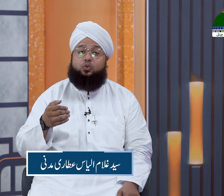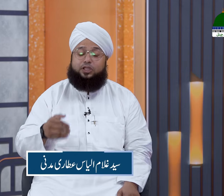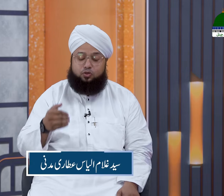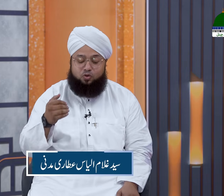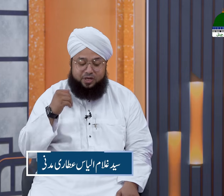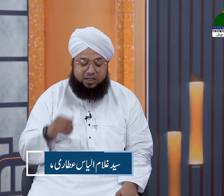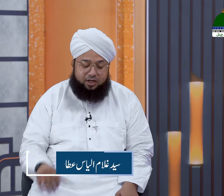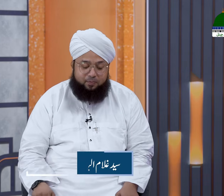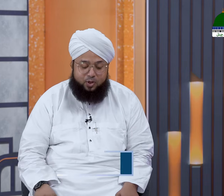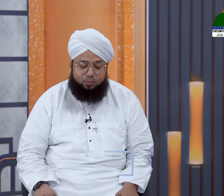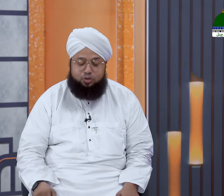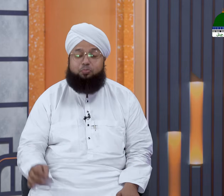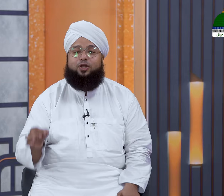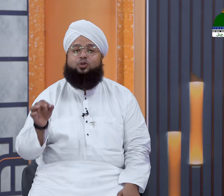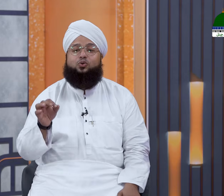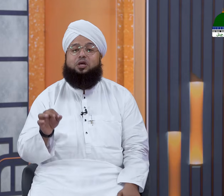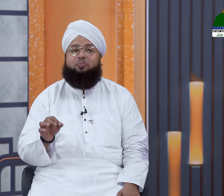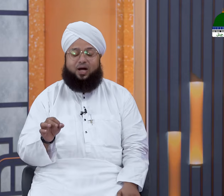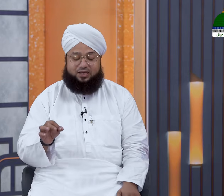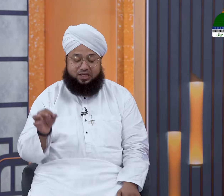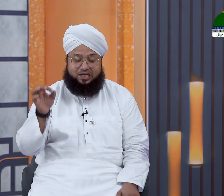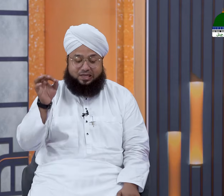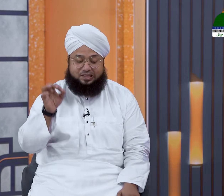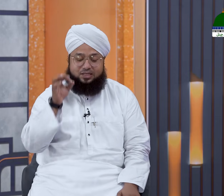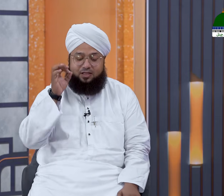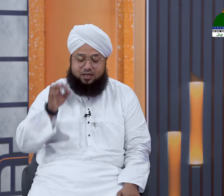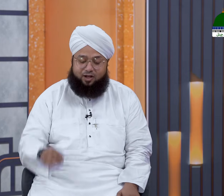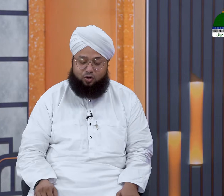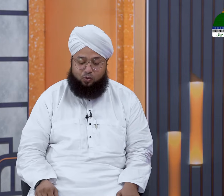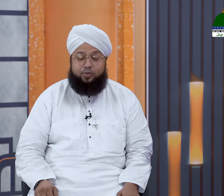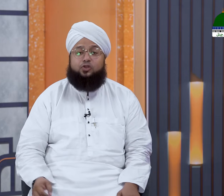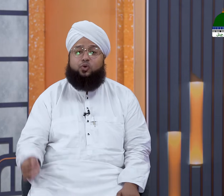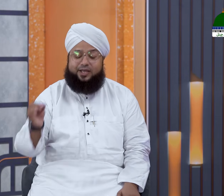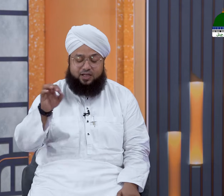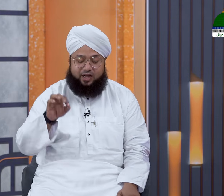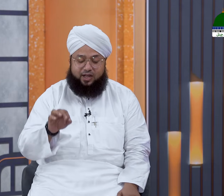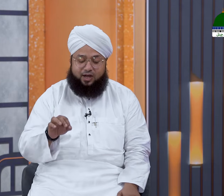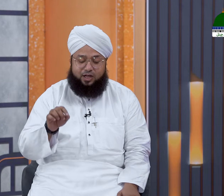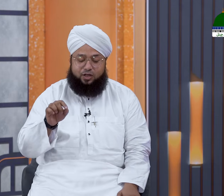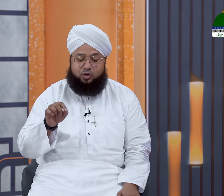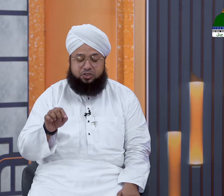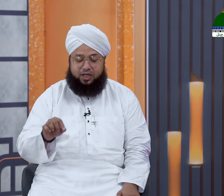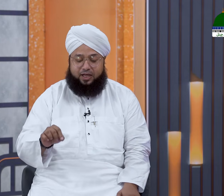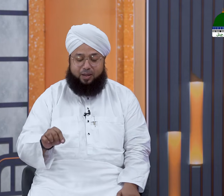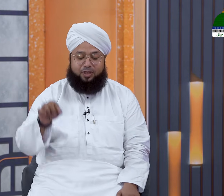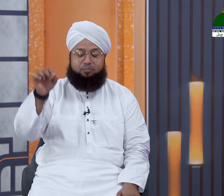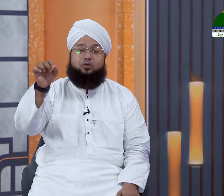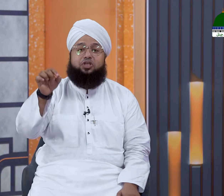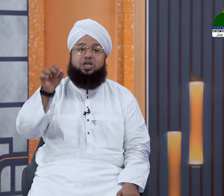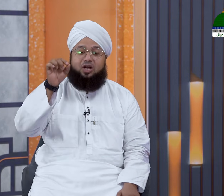سورج ڈوبنے تک مجھ پر درود پاک کی کثرت کیا کرو، جو ایسا کرے گا روز قیامت میں اس کی